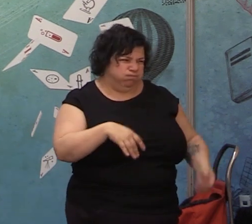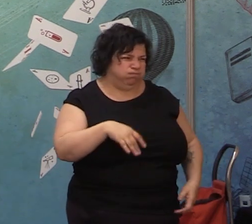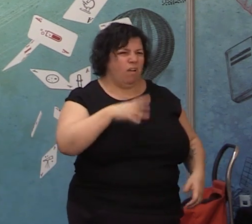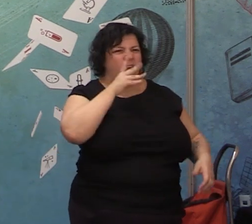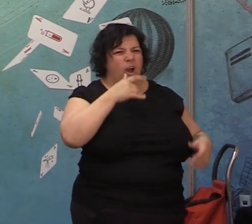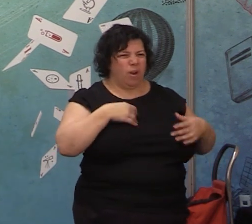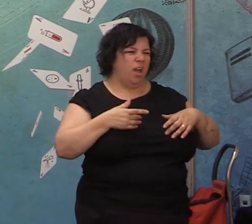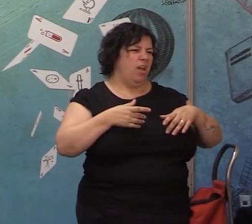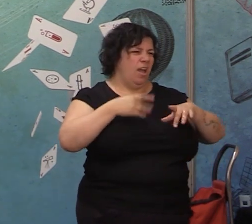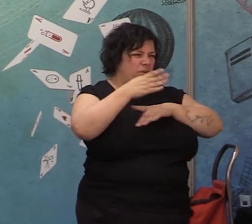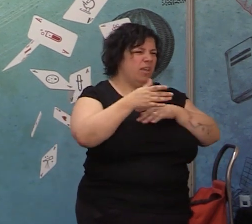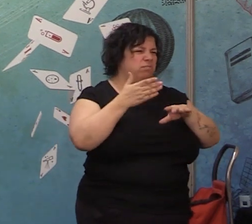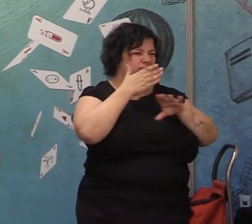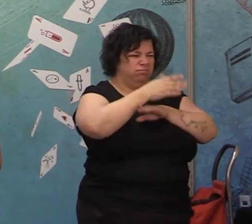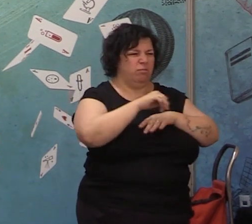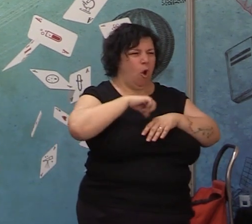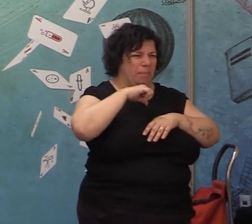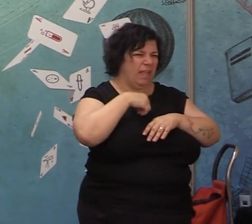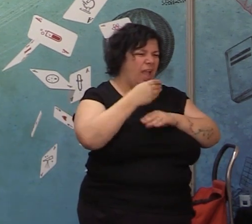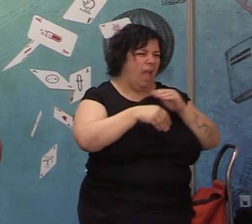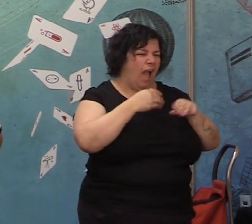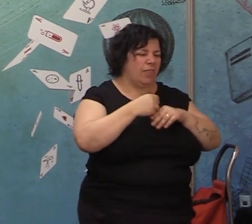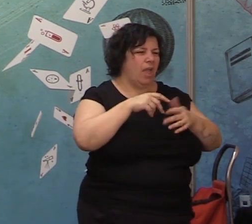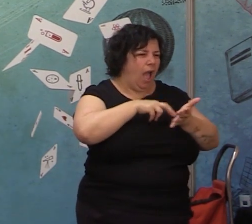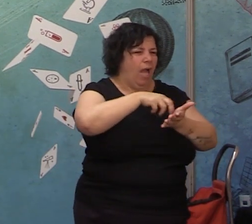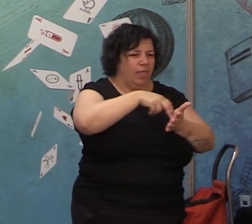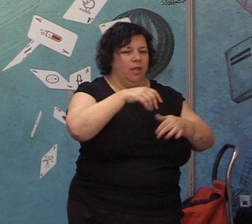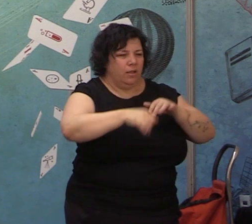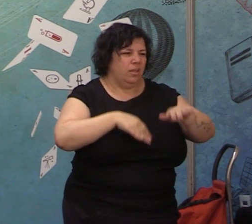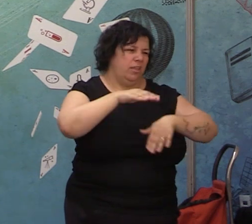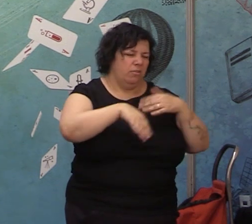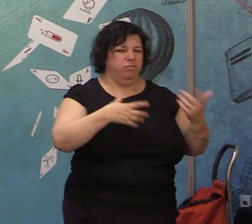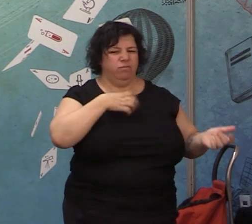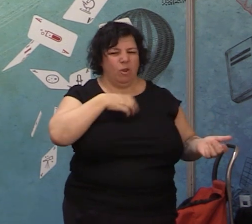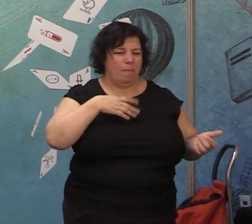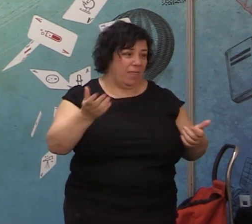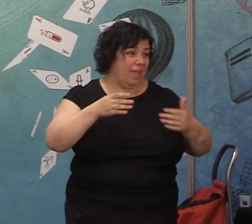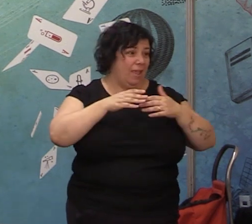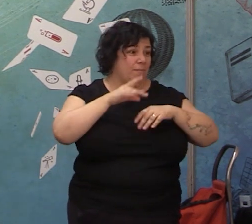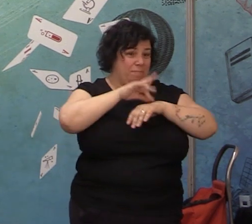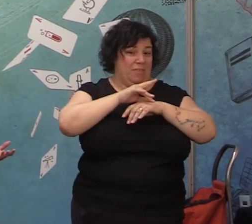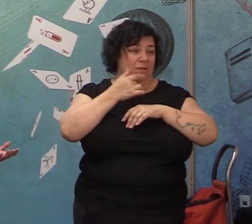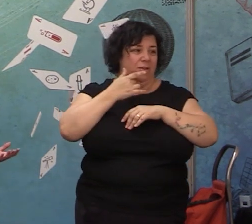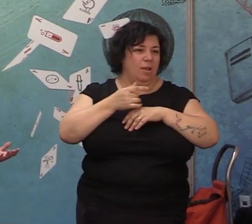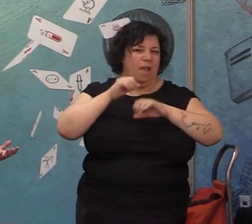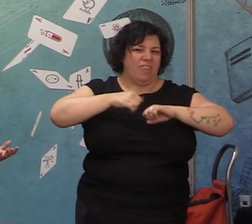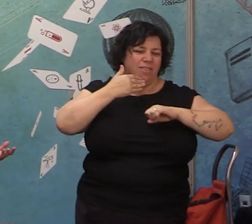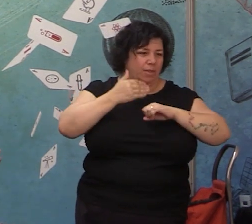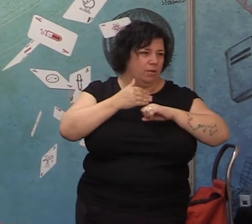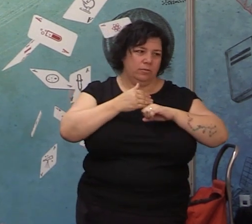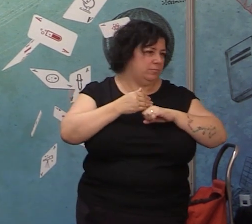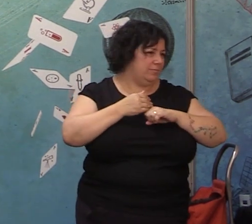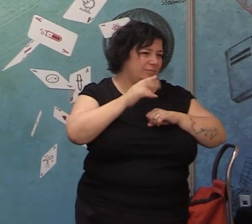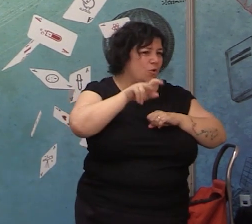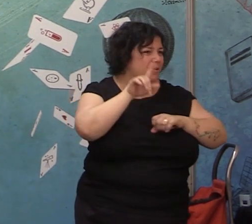a la pobretica aquí en la cinta andadora, no va a poder ni hacerlo porque ella es muy mayor. Pues eso no es